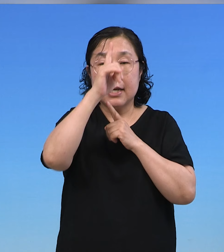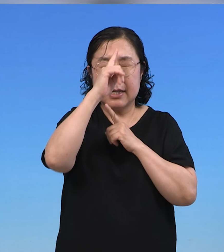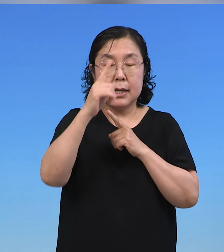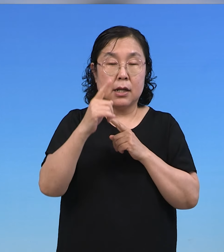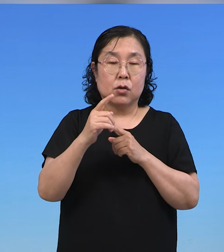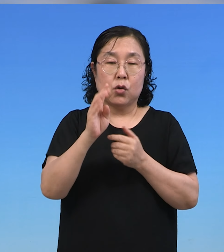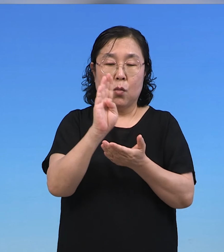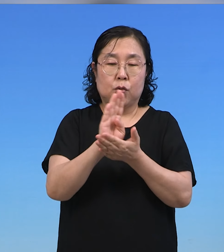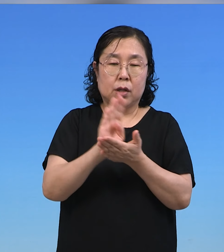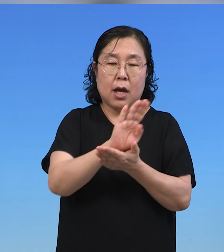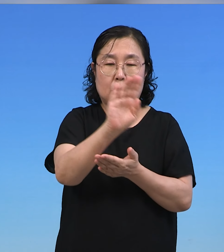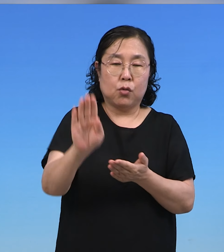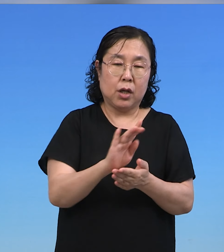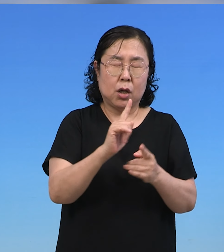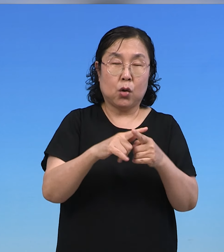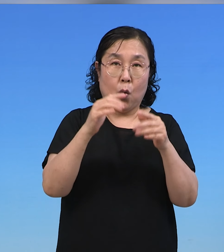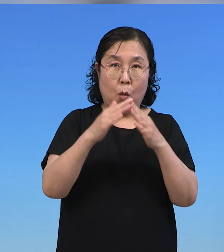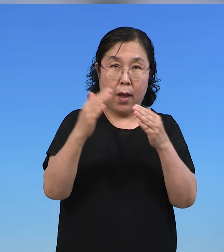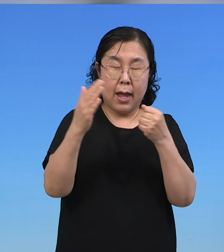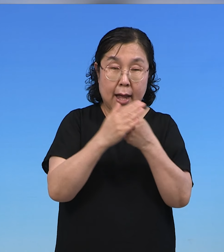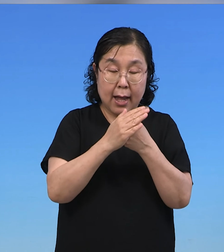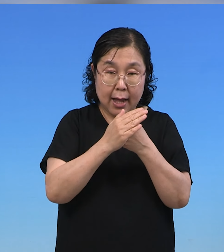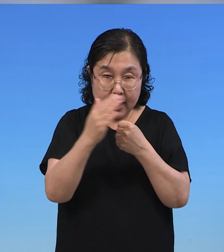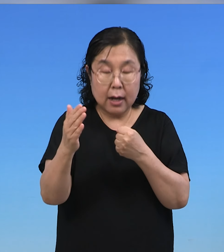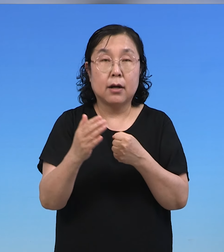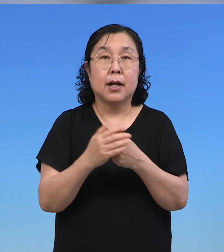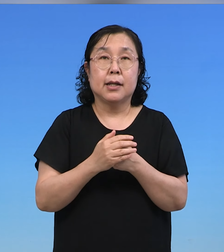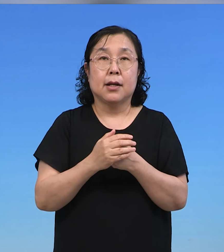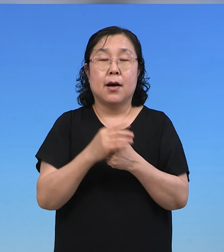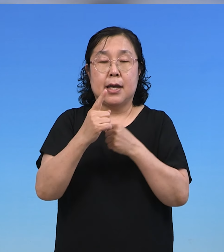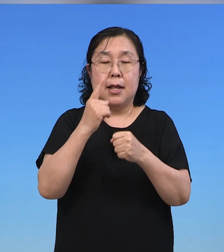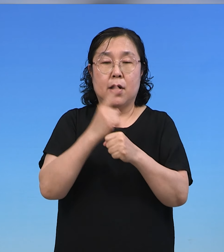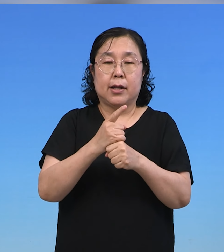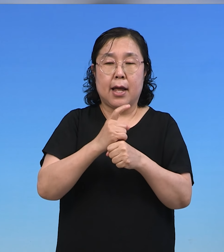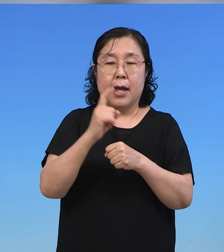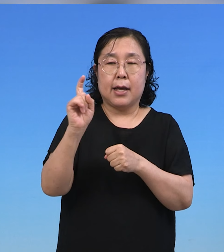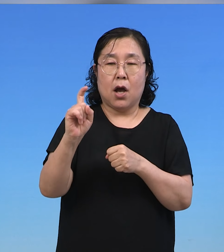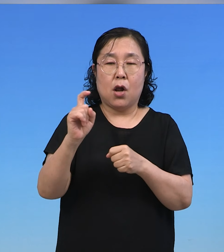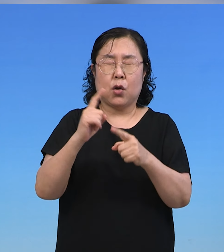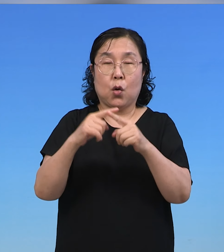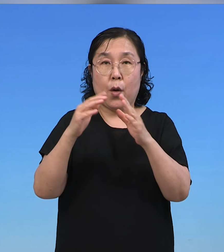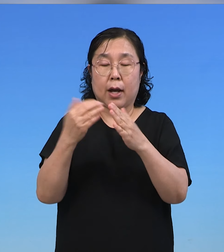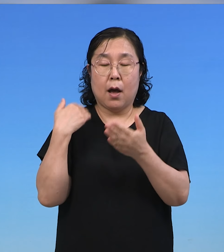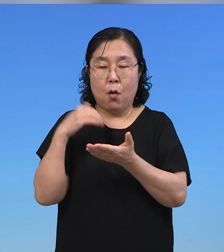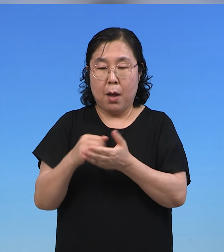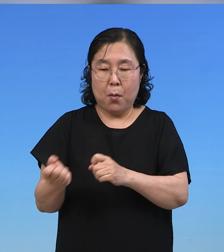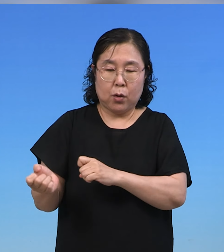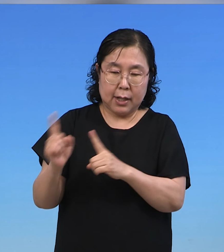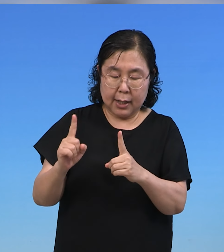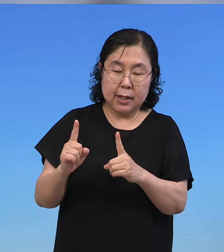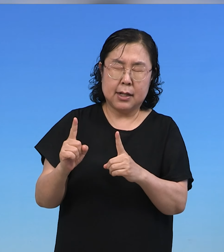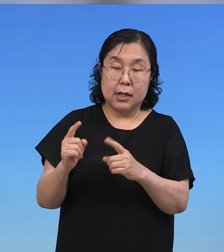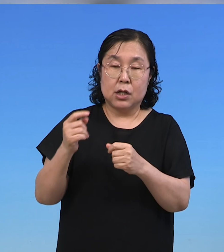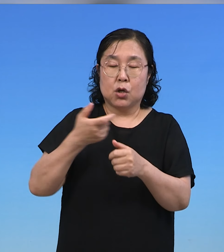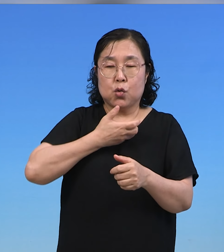교회로 말미암아 1년에 10교회씩 회복되는 꿈을 주시기 원합니다. 왜 이 꿈을 꾸어야